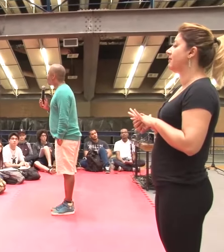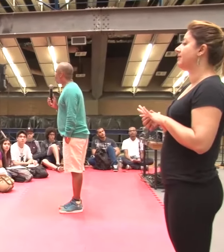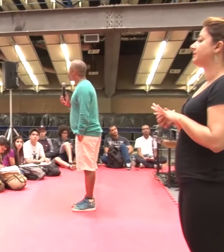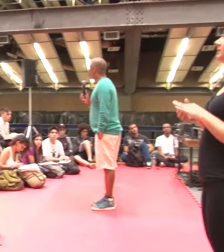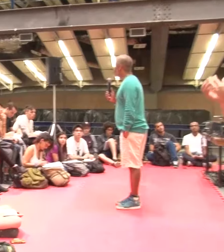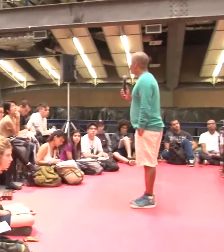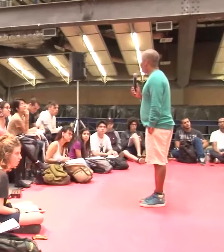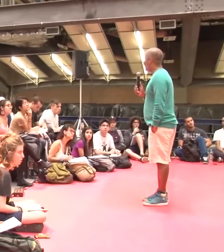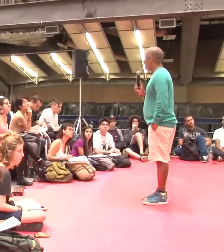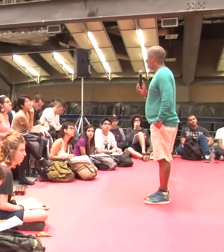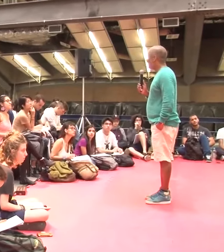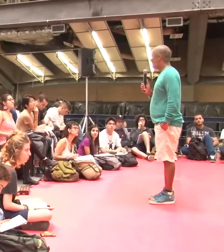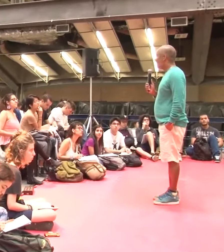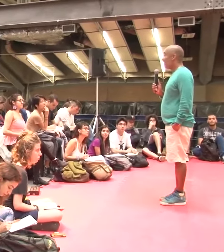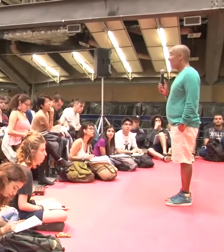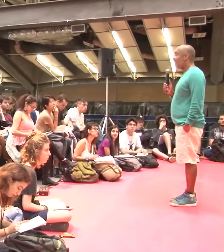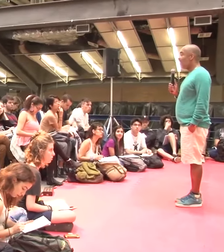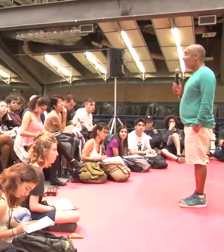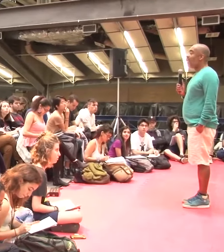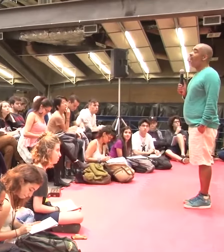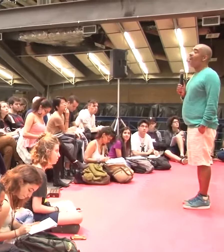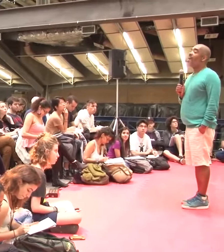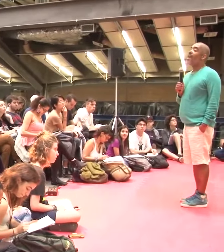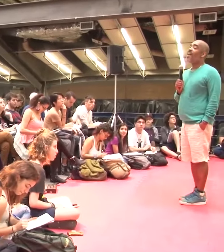Como é que eu posso classificar?